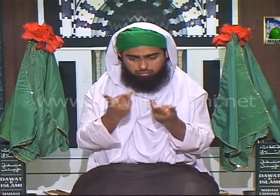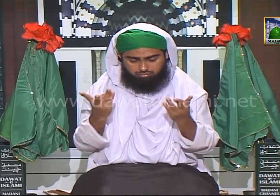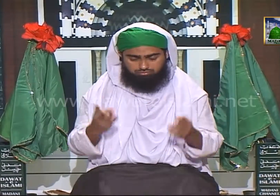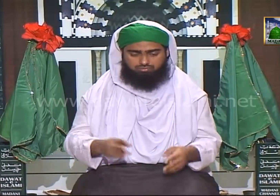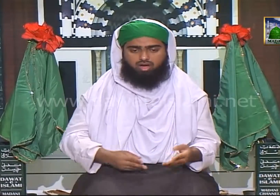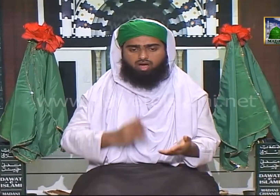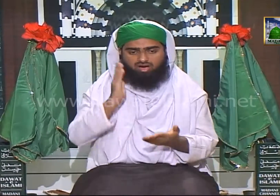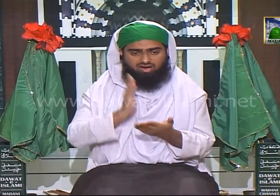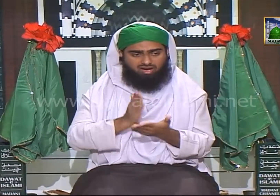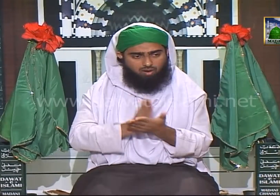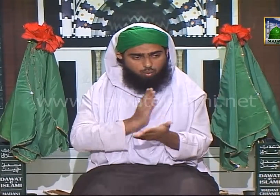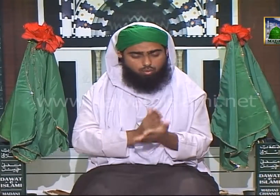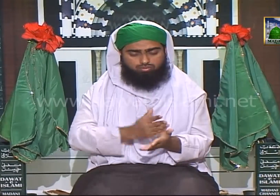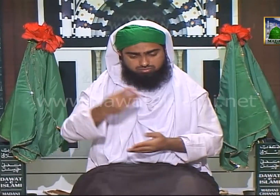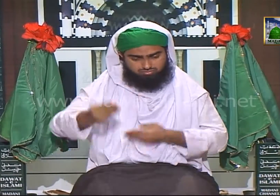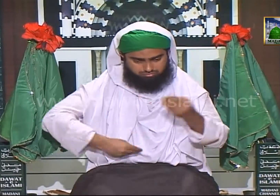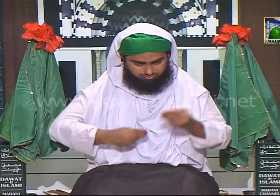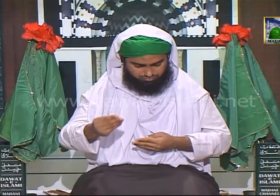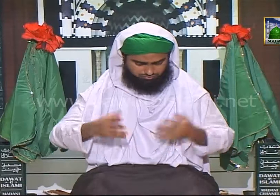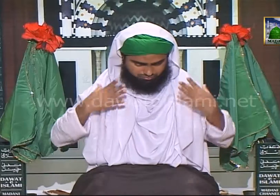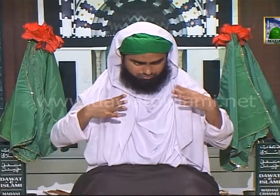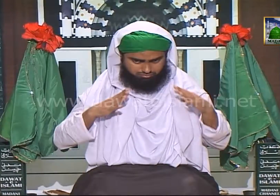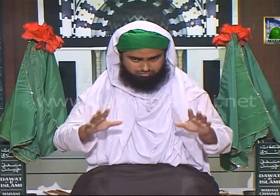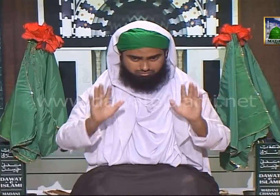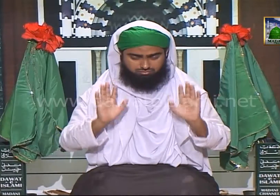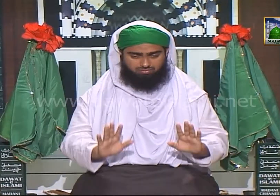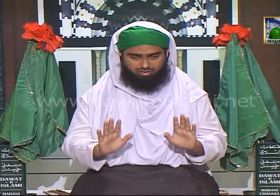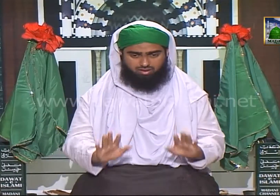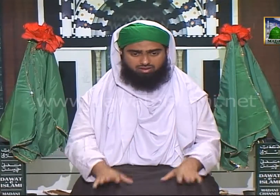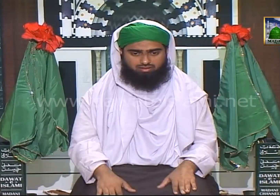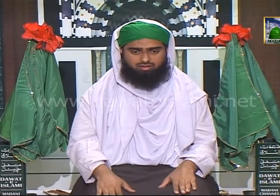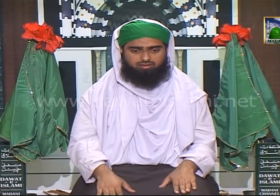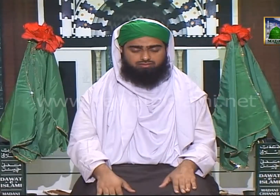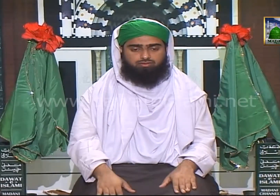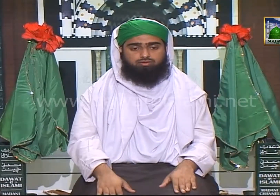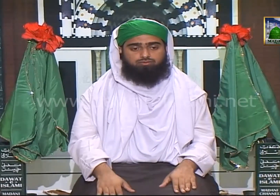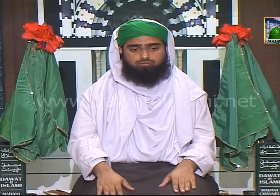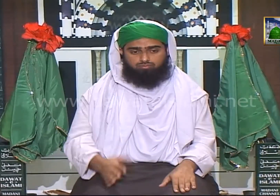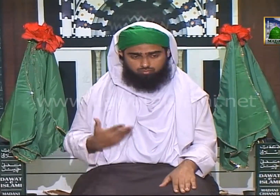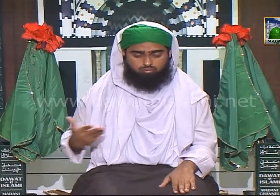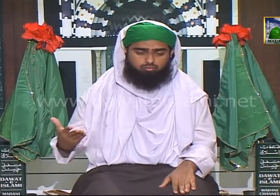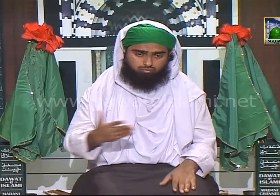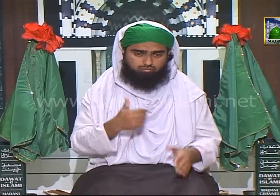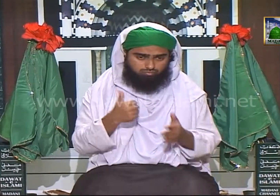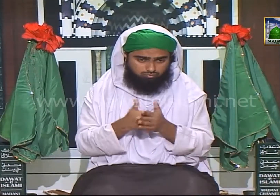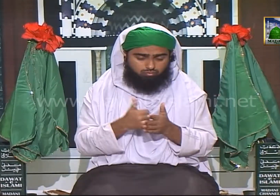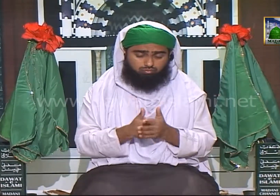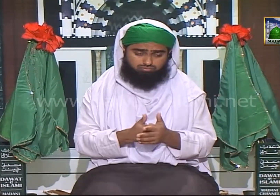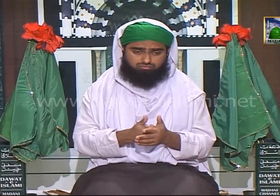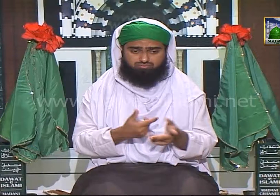روزی میں کوئی عیب نہیں جب تک انہیں سنتوں کو نہ چھوڑے. سنتوں کو چھوڑ دے گا، سنتوں کو پائمال کرے گا، لالچ میں